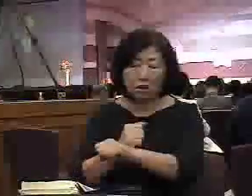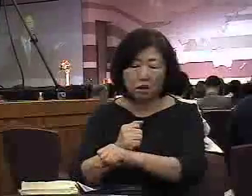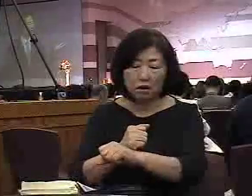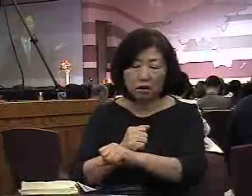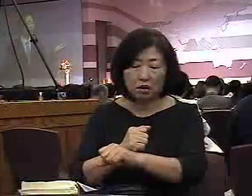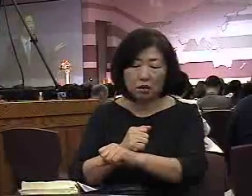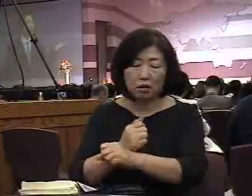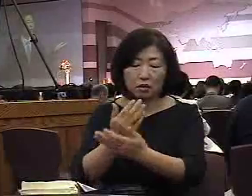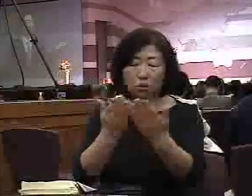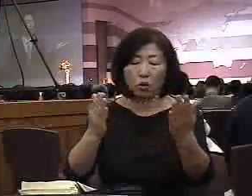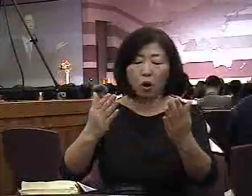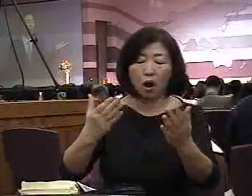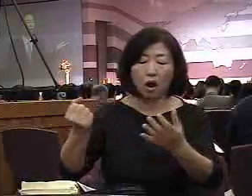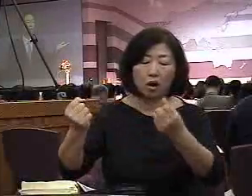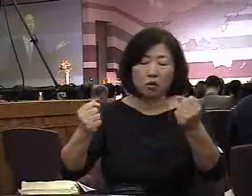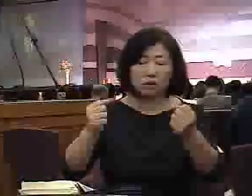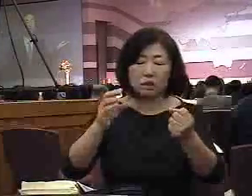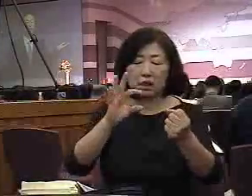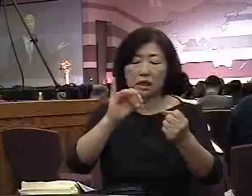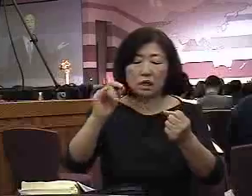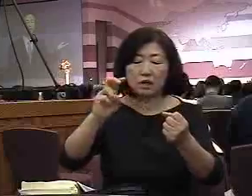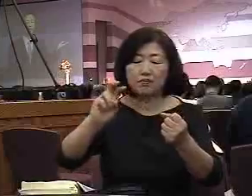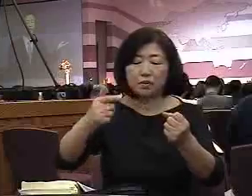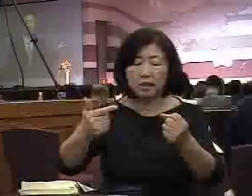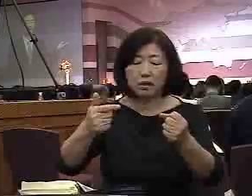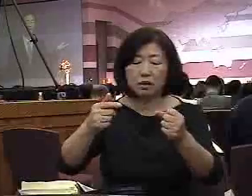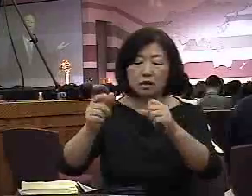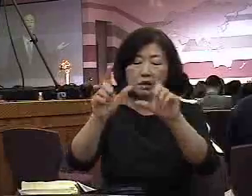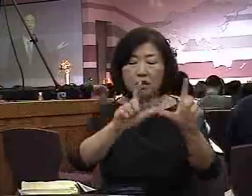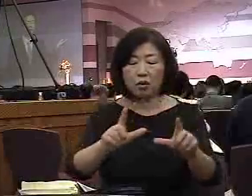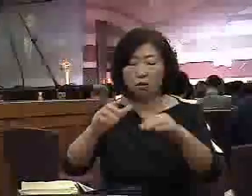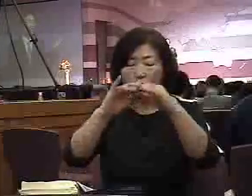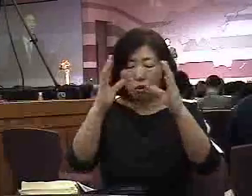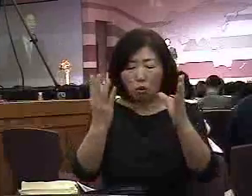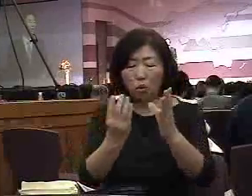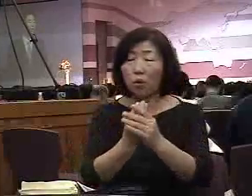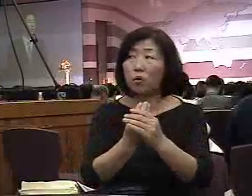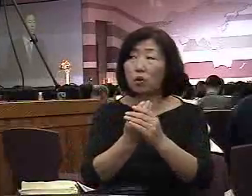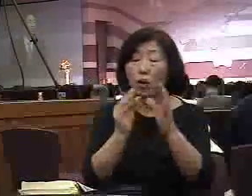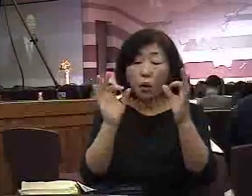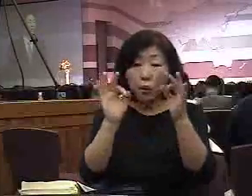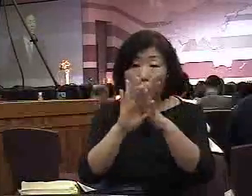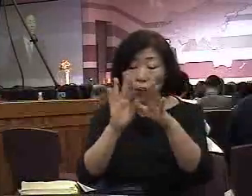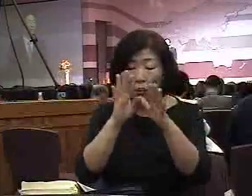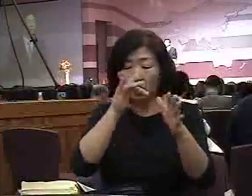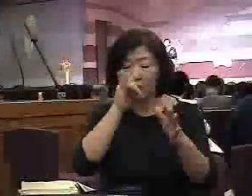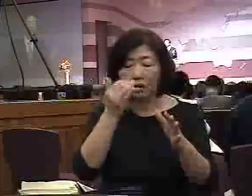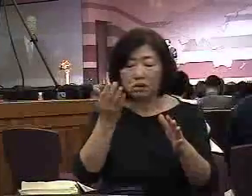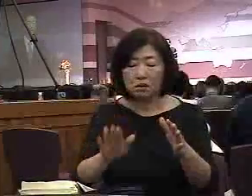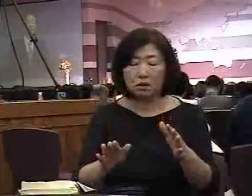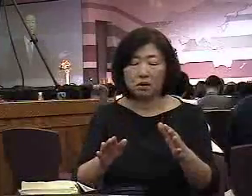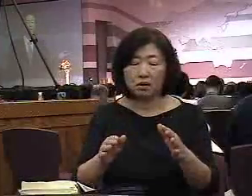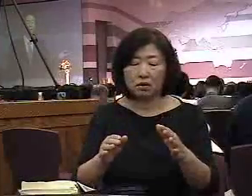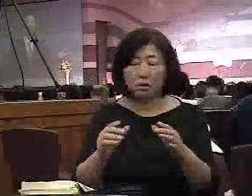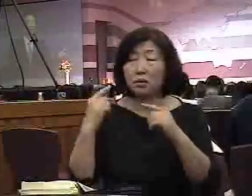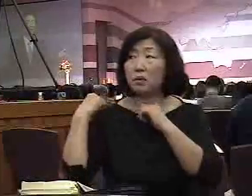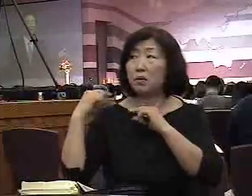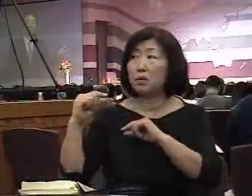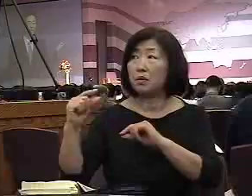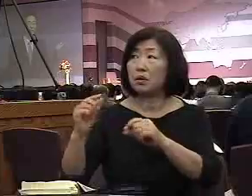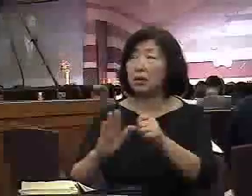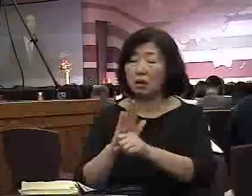네가 가지고 있는 그 이민생활의 모든 기여했던, 의지했던 것들이 사라진다고 할지라도 너는 여전히 나를